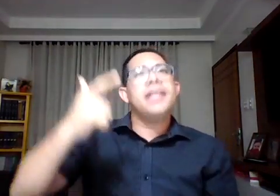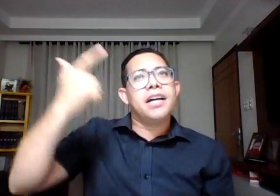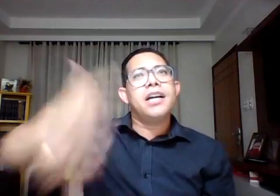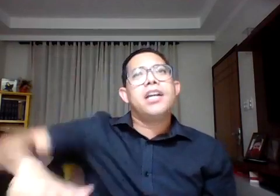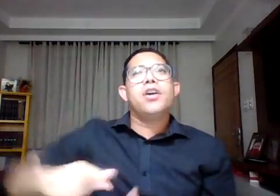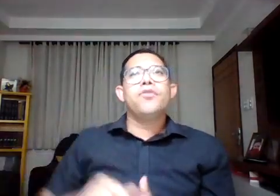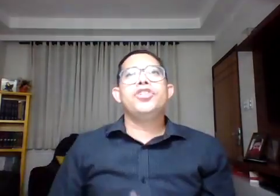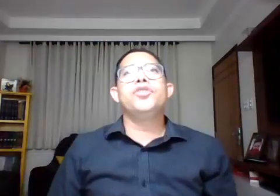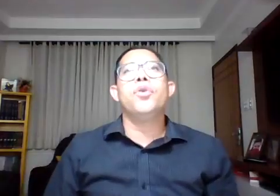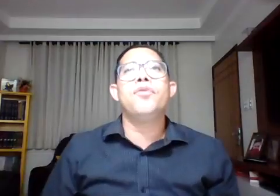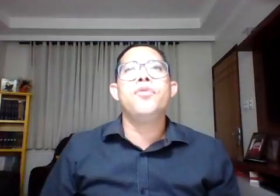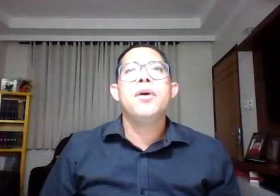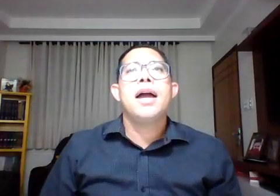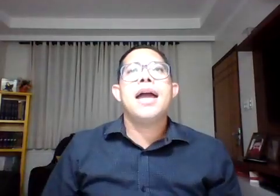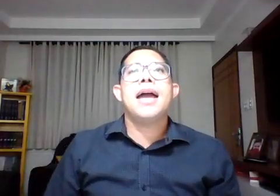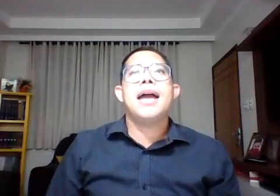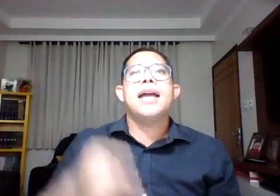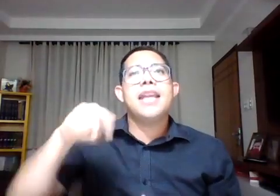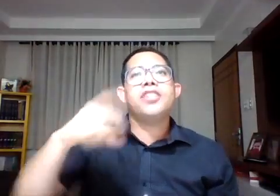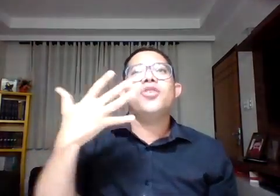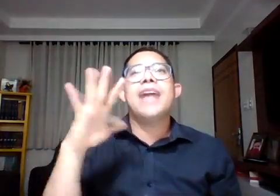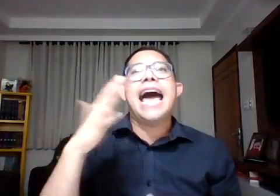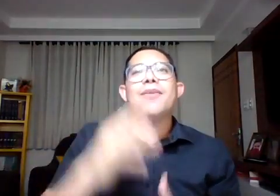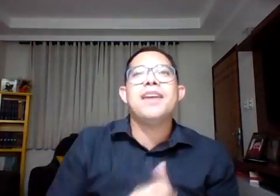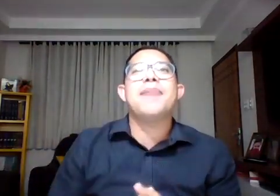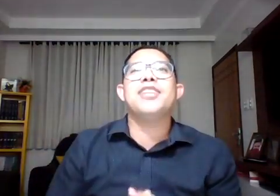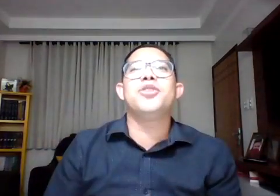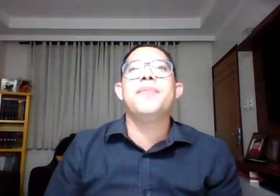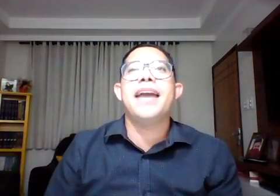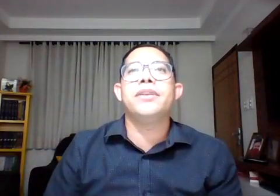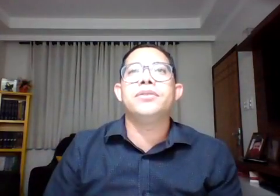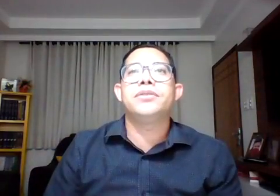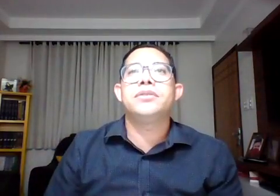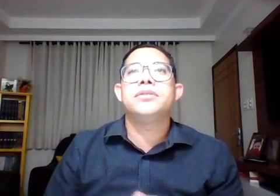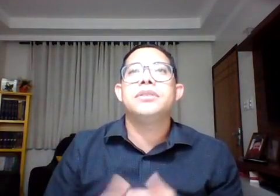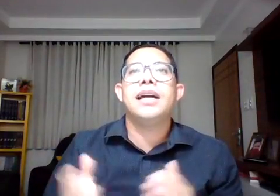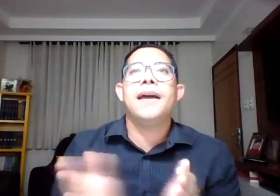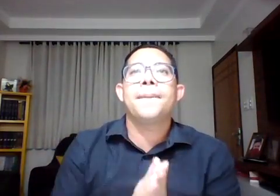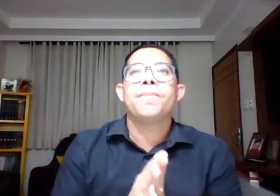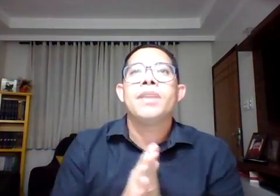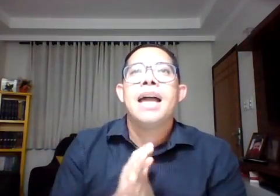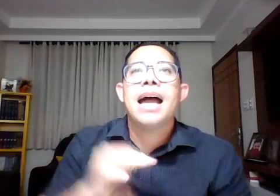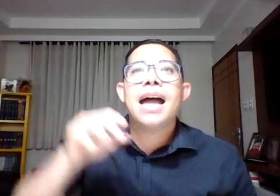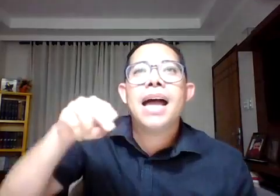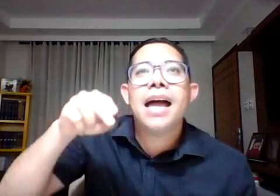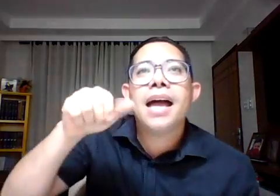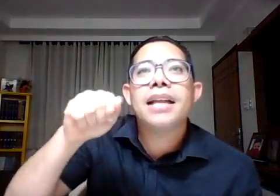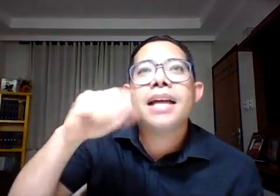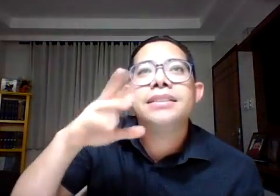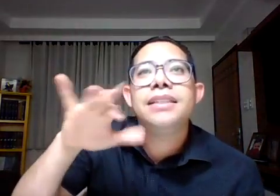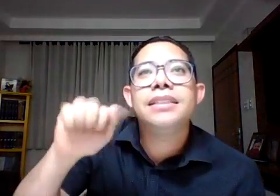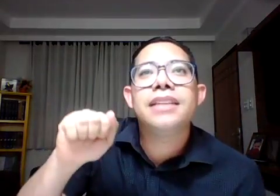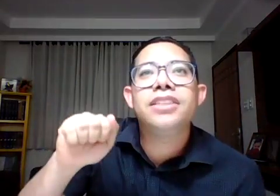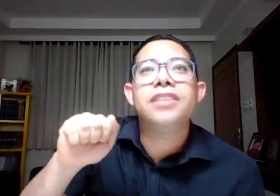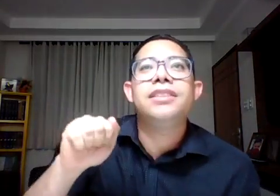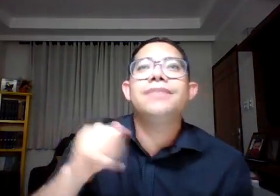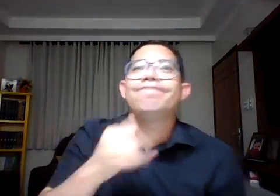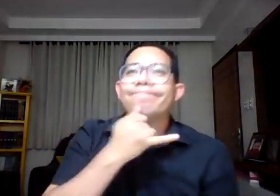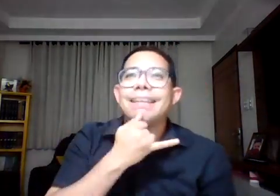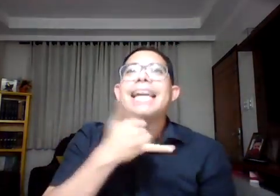Amanhã eu vou de novo nesse horário aí, mais ou menos, né? A Narcisa disse que